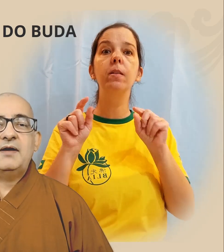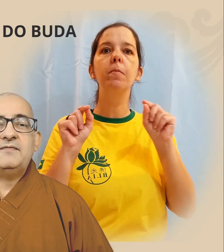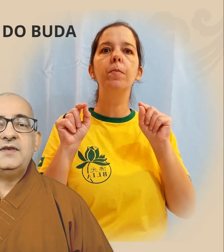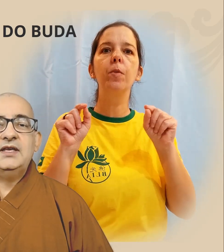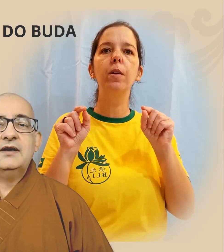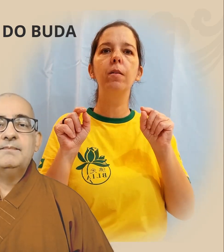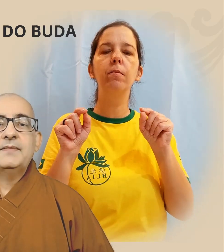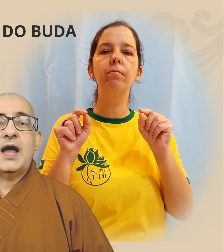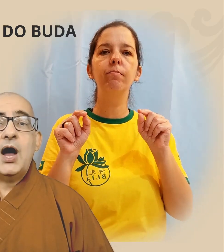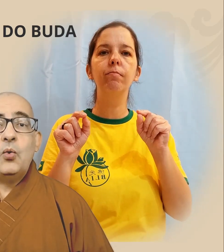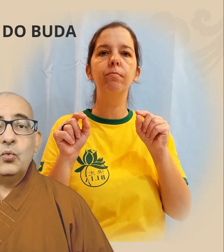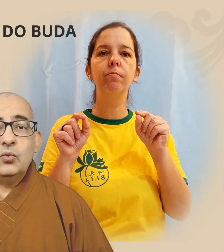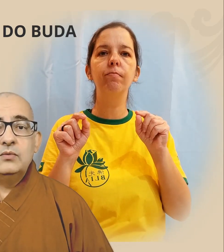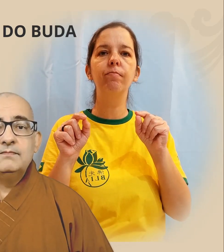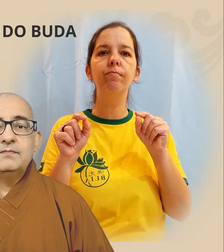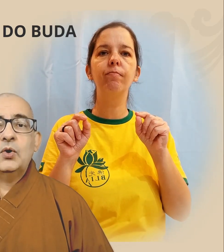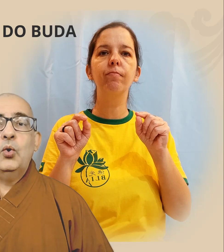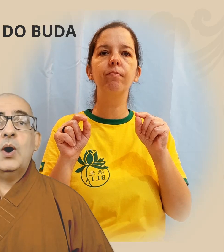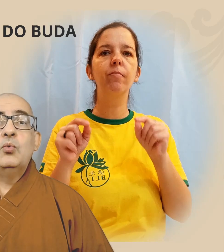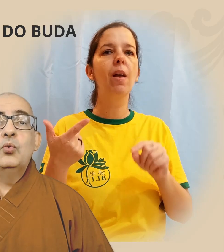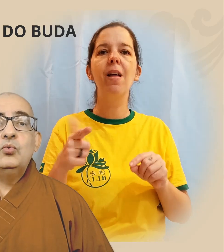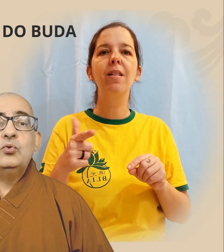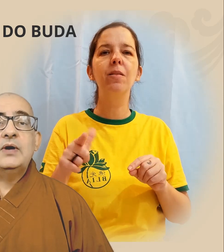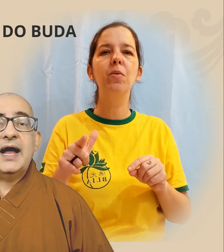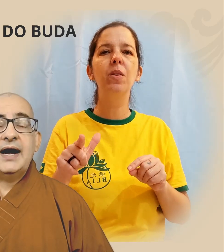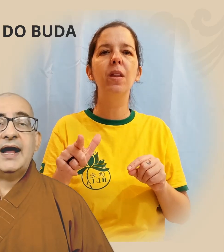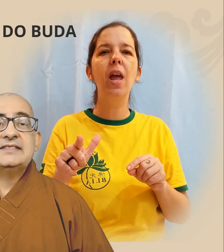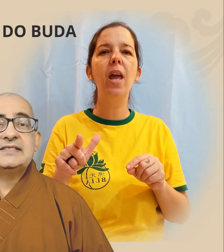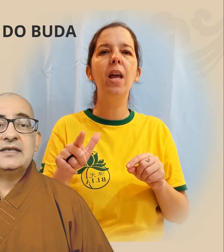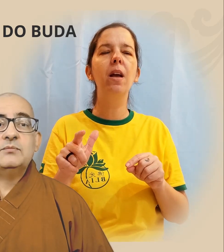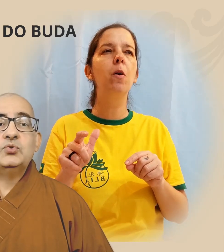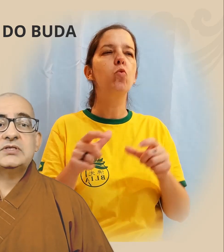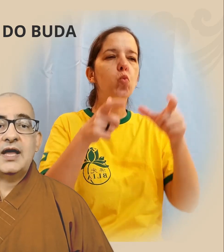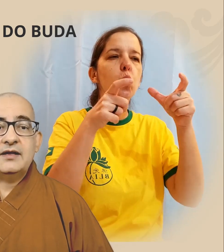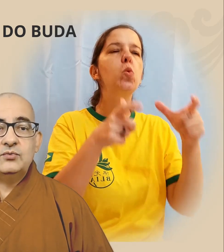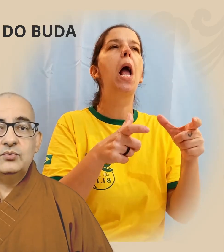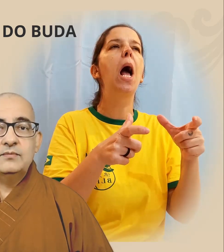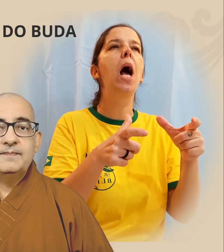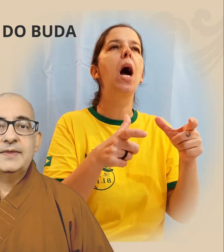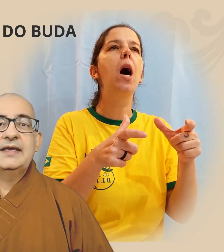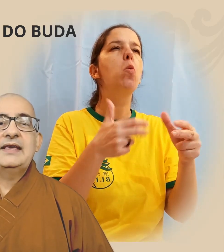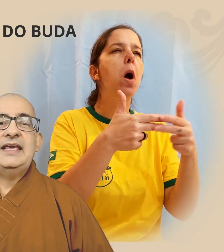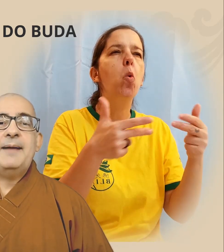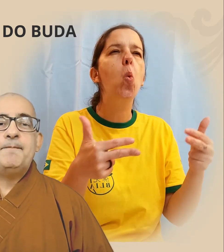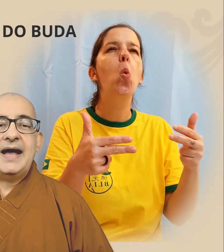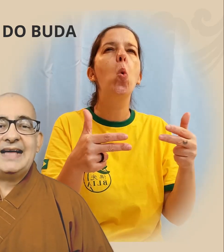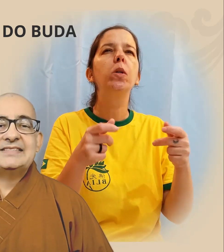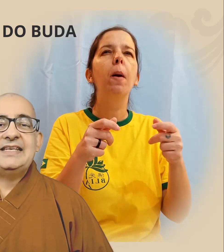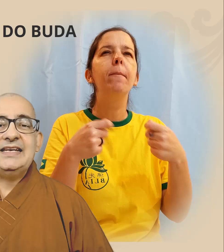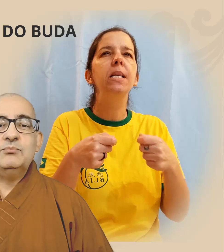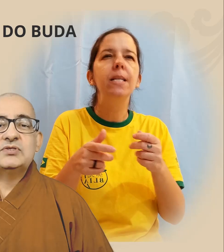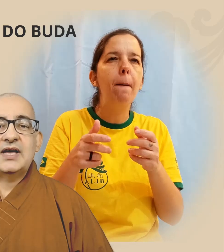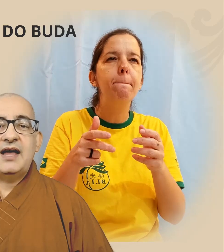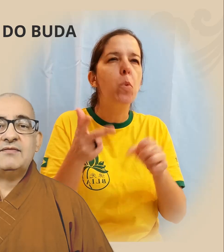não havia algo ou algum lugar a ser buscado, que a paz